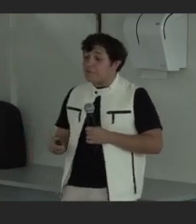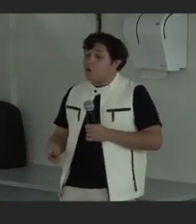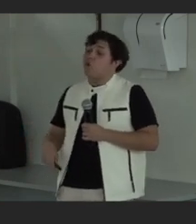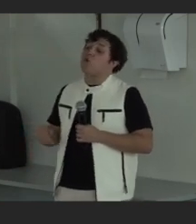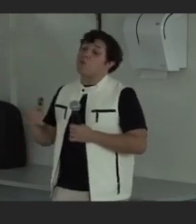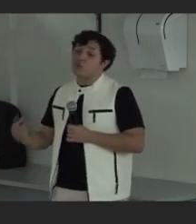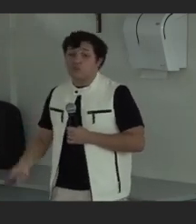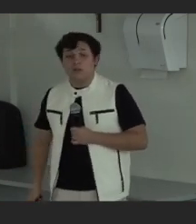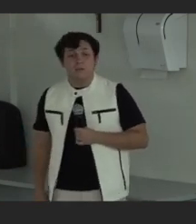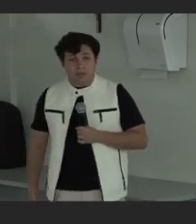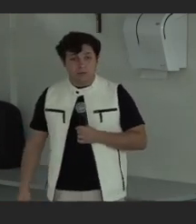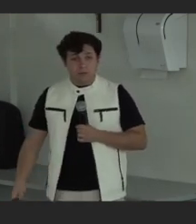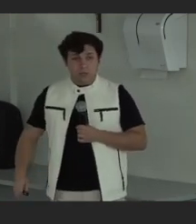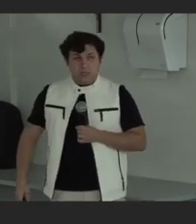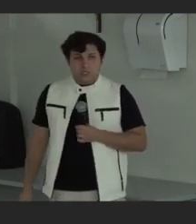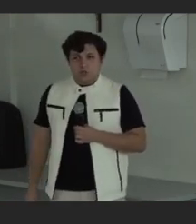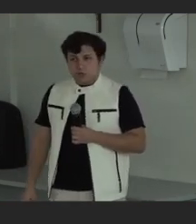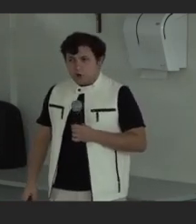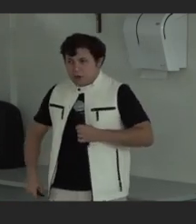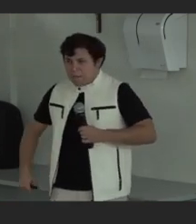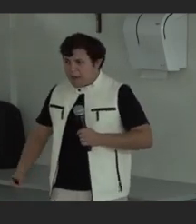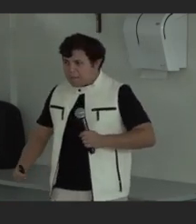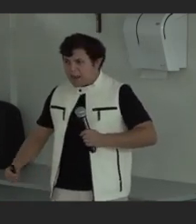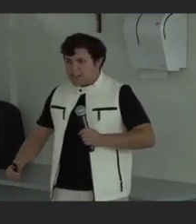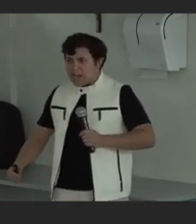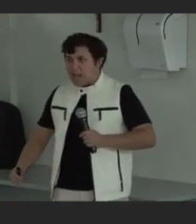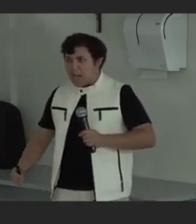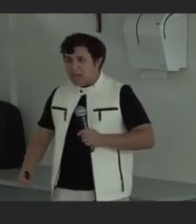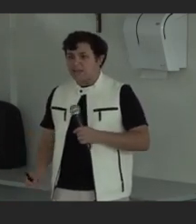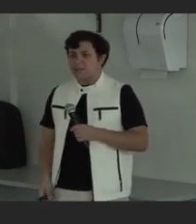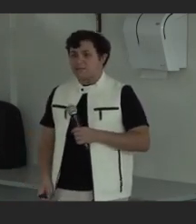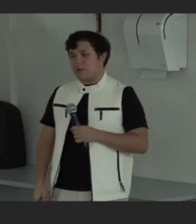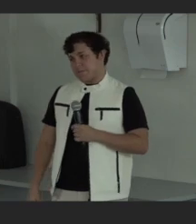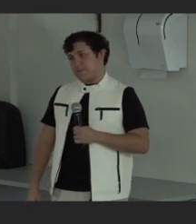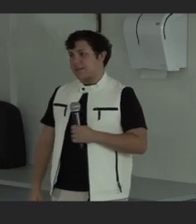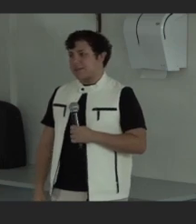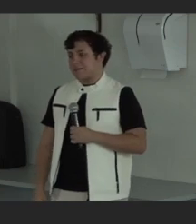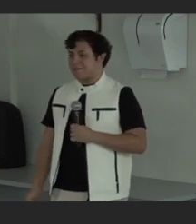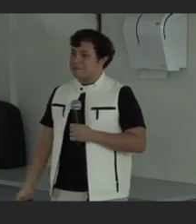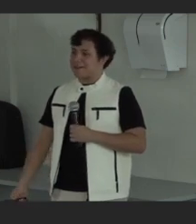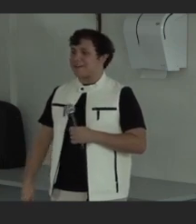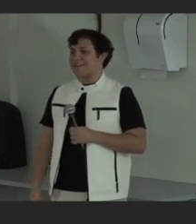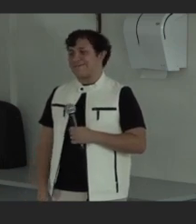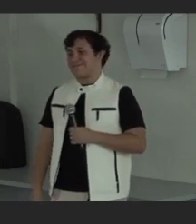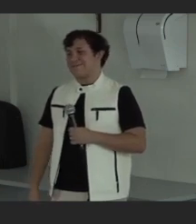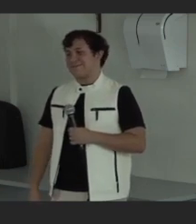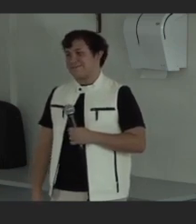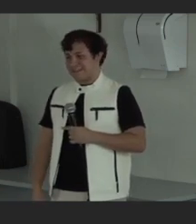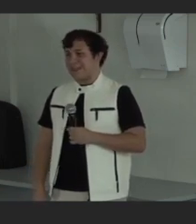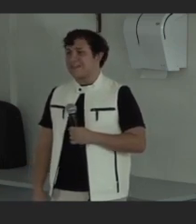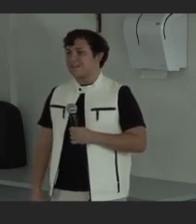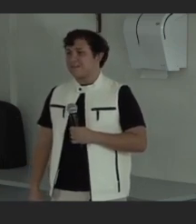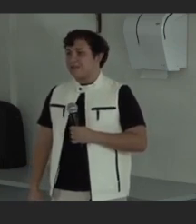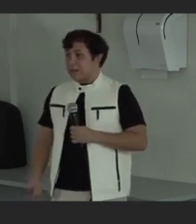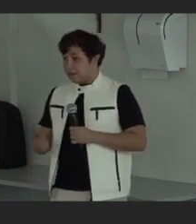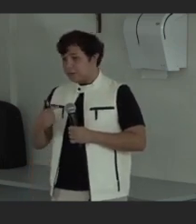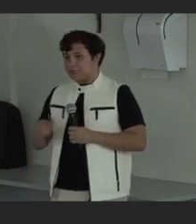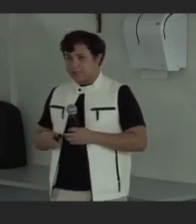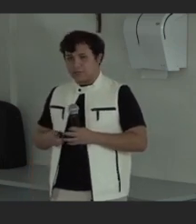o cómo lo estoy hablando. Si yo digo, ven para acá, no es lo mismo decir, ven para acá. ¿Ok? En lengua de señas no es lo